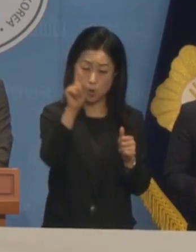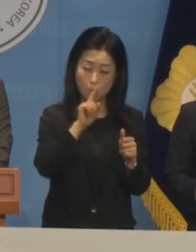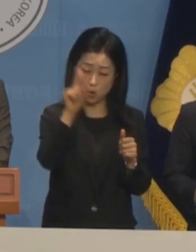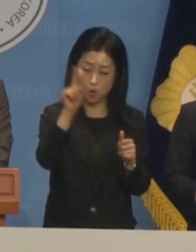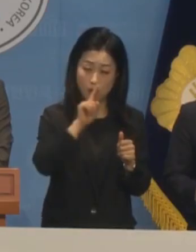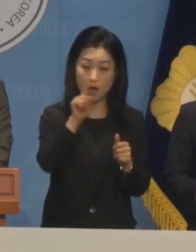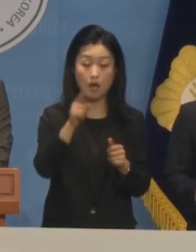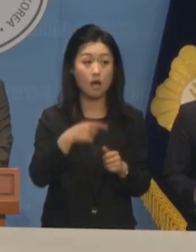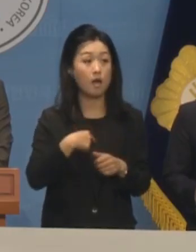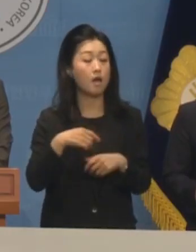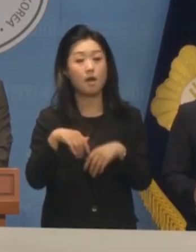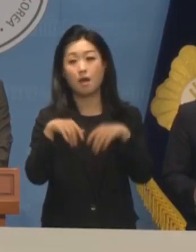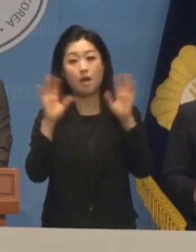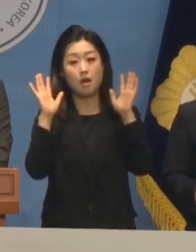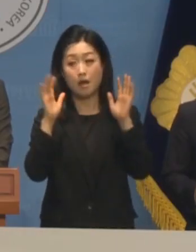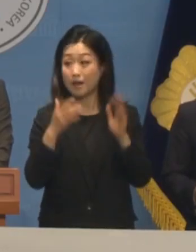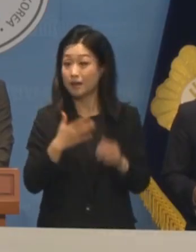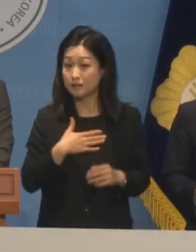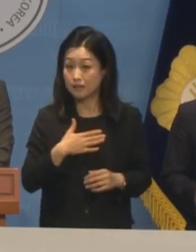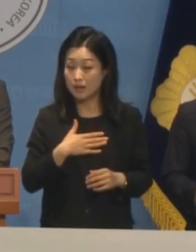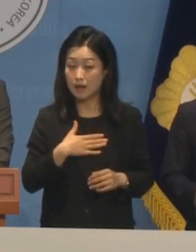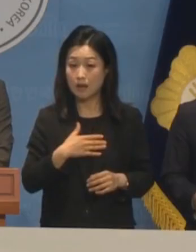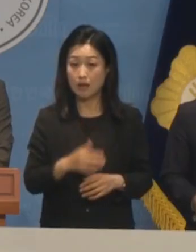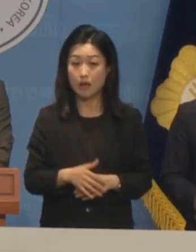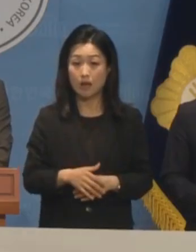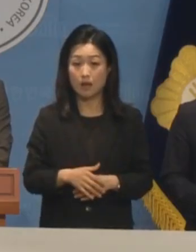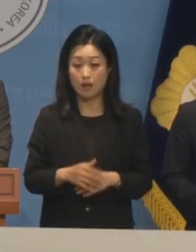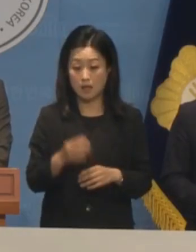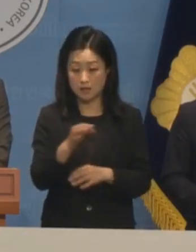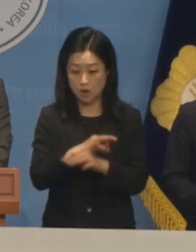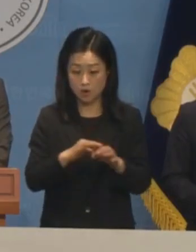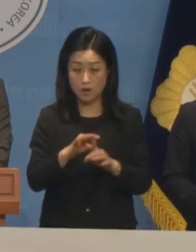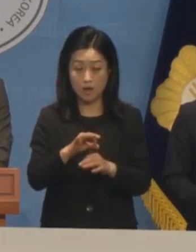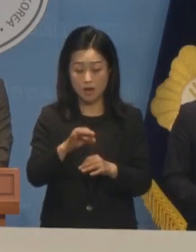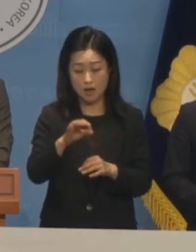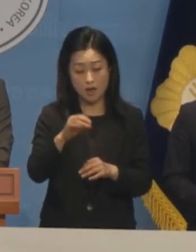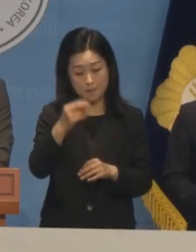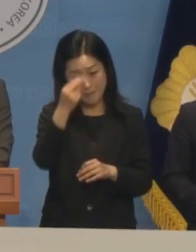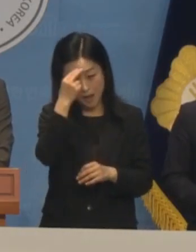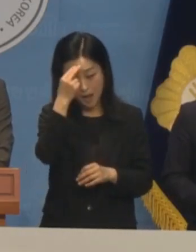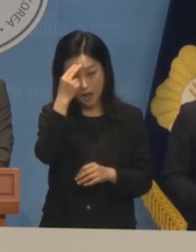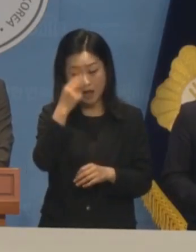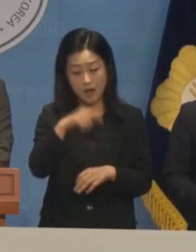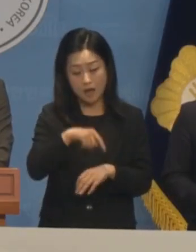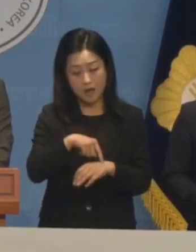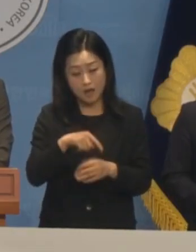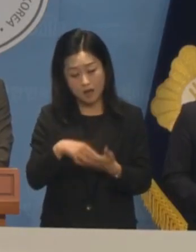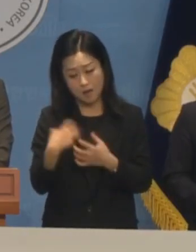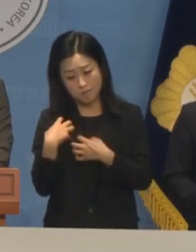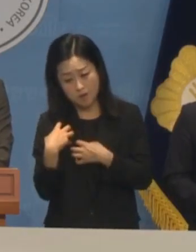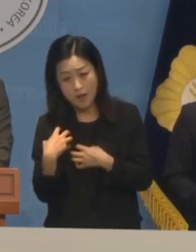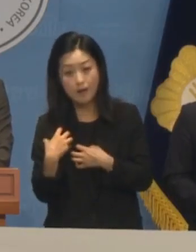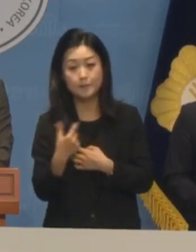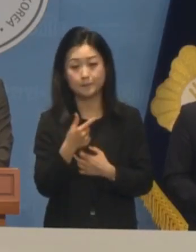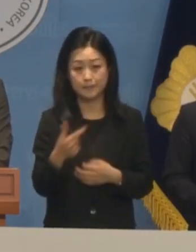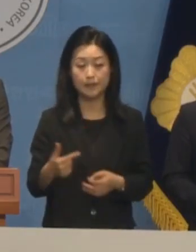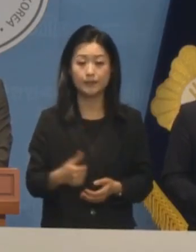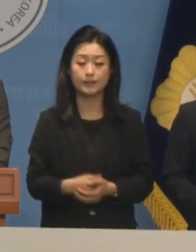있으며 이는 중소기업인 저희에게 경제적, 심리적으로 막대한 부담을 안겨주고